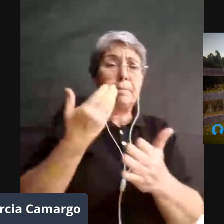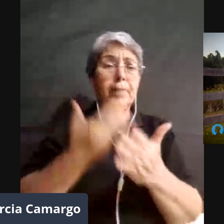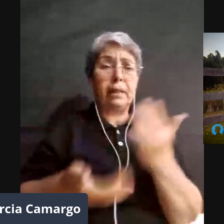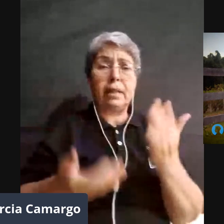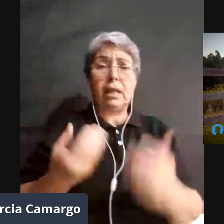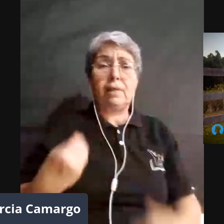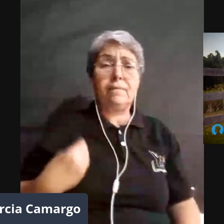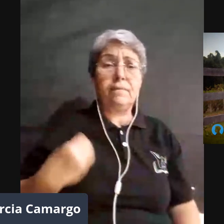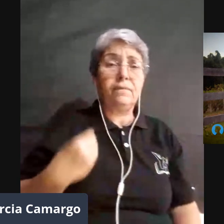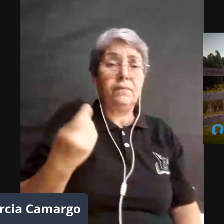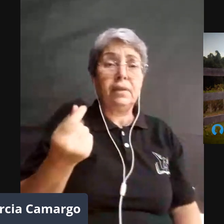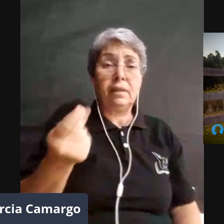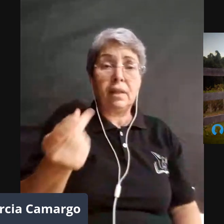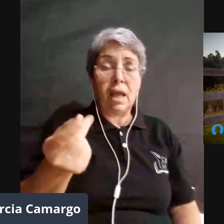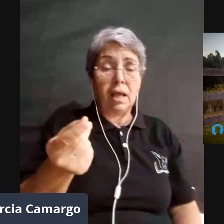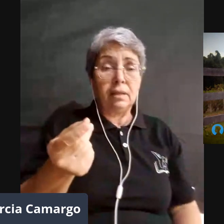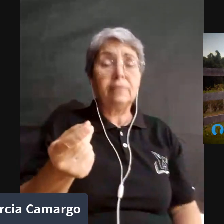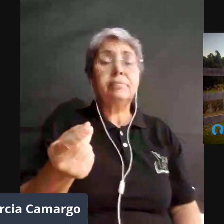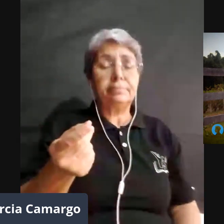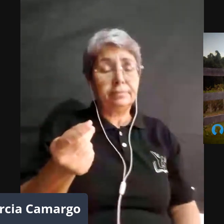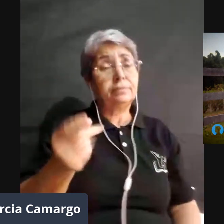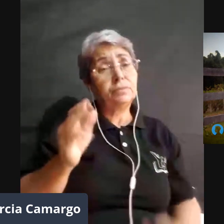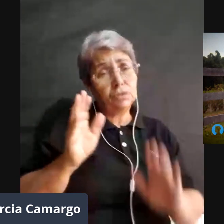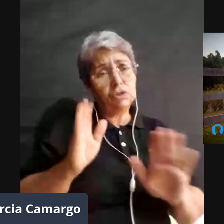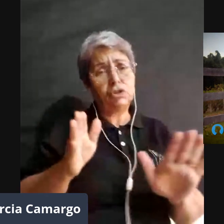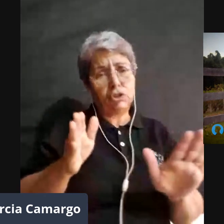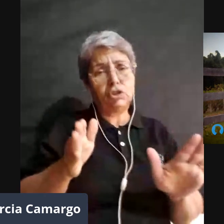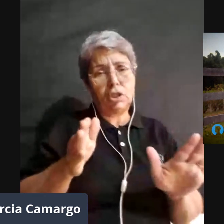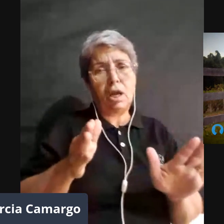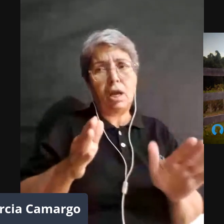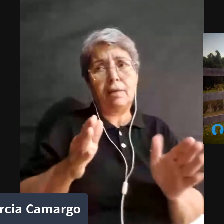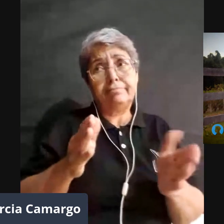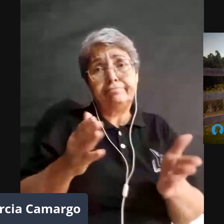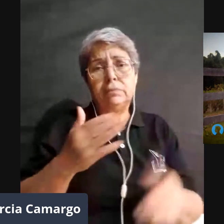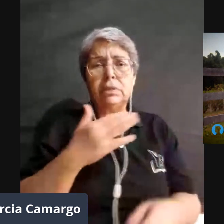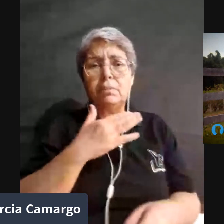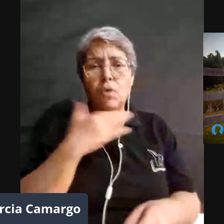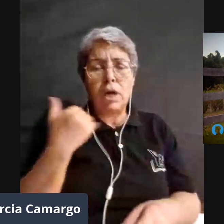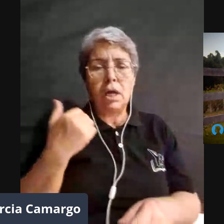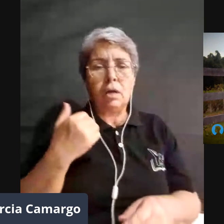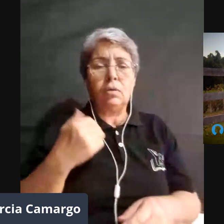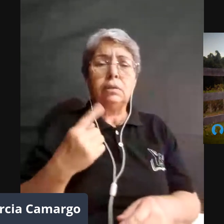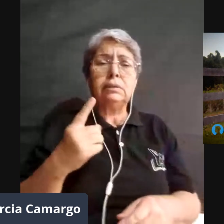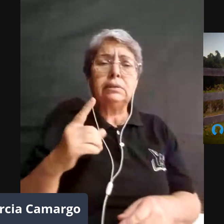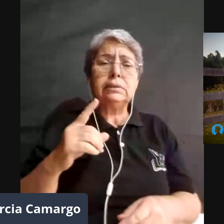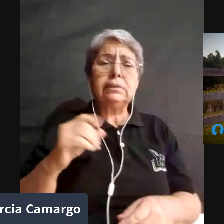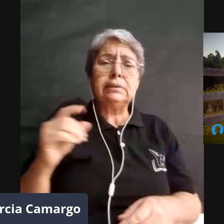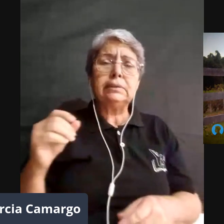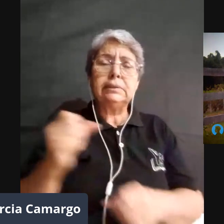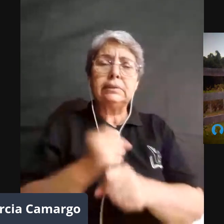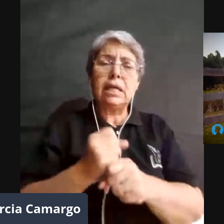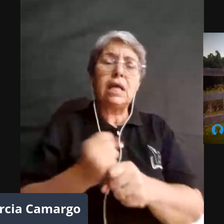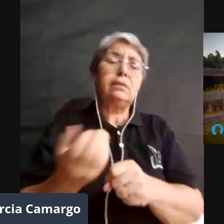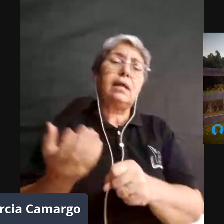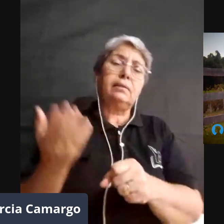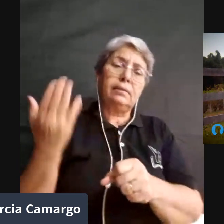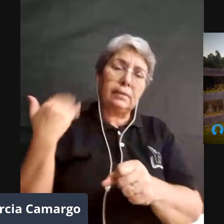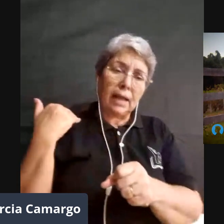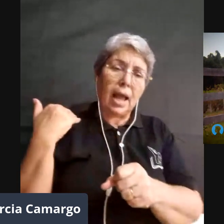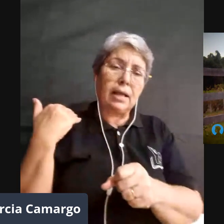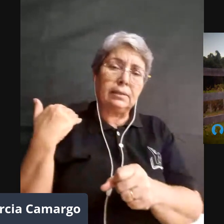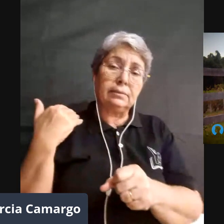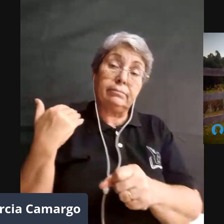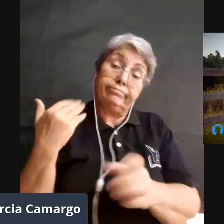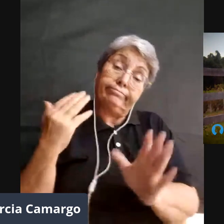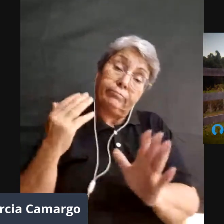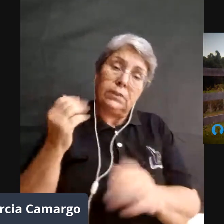e descansando. É verdade, eles resistiram à mensagem um século atrás, mas hoje eles estão aguardando que Deus,